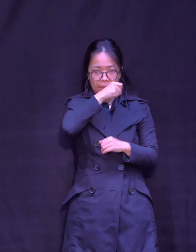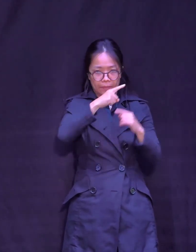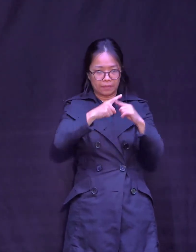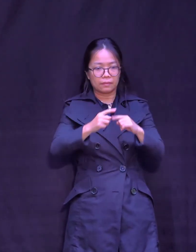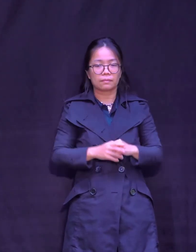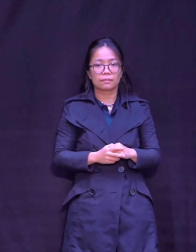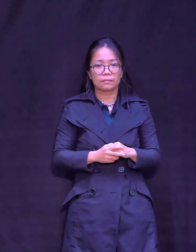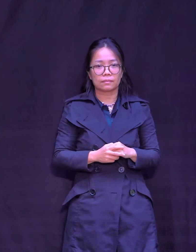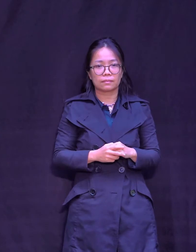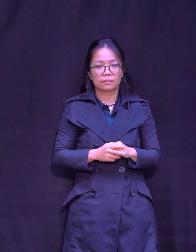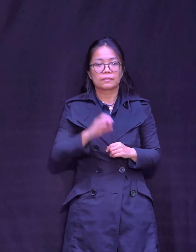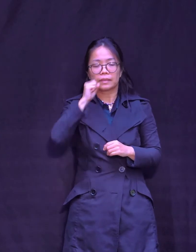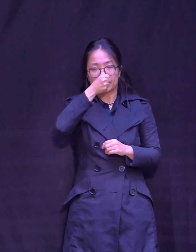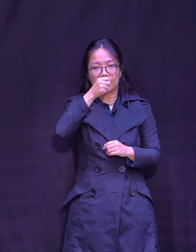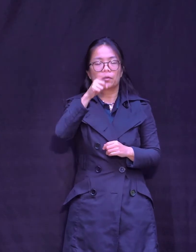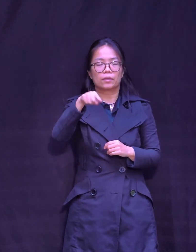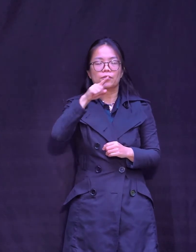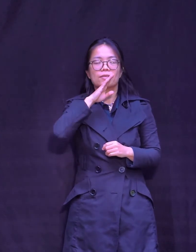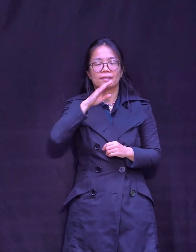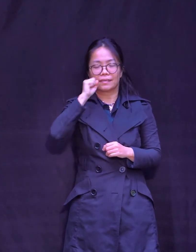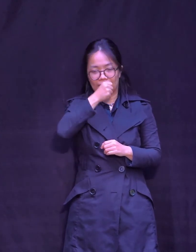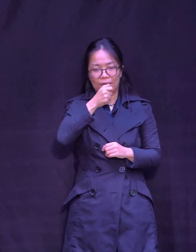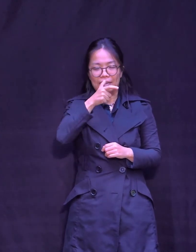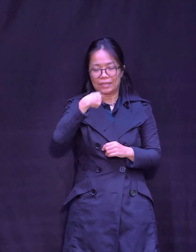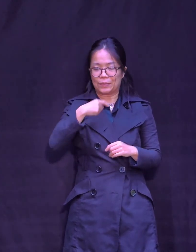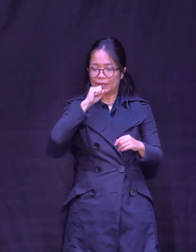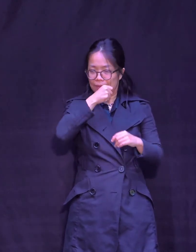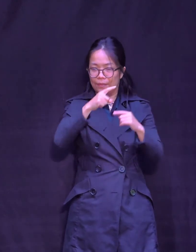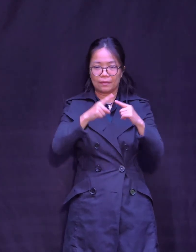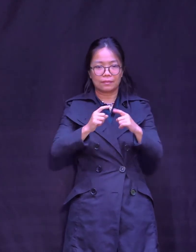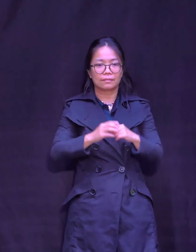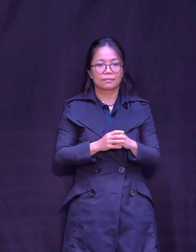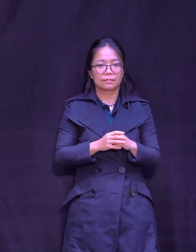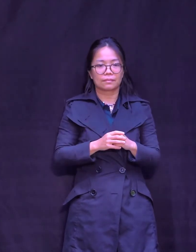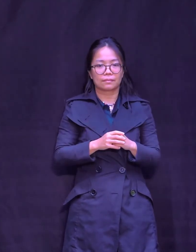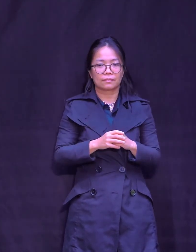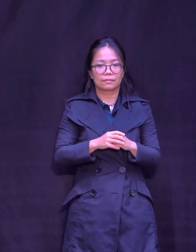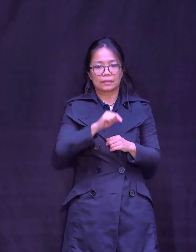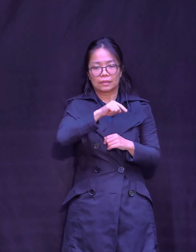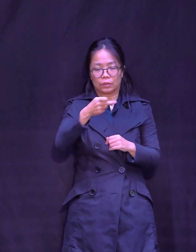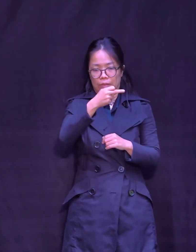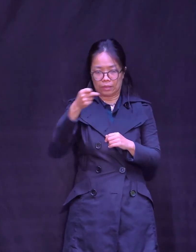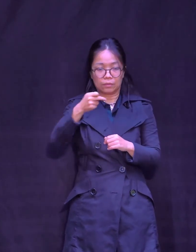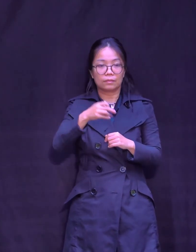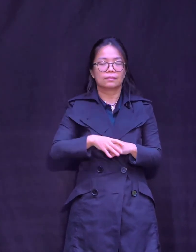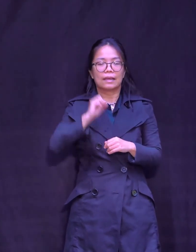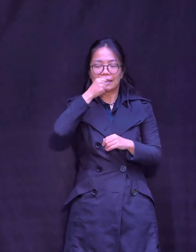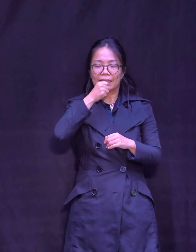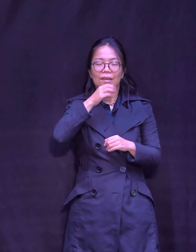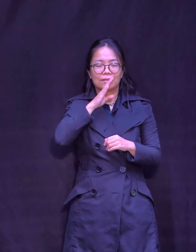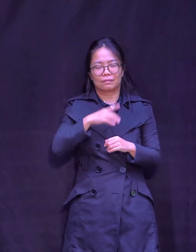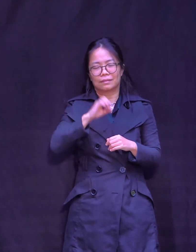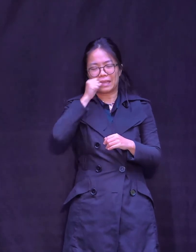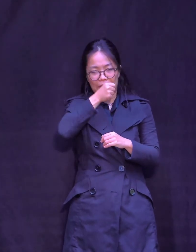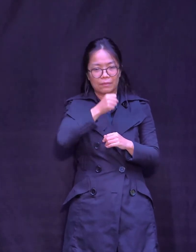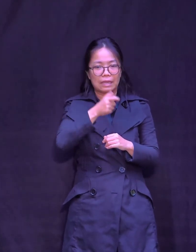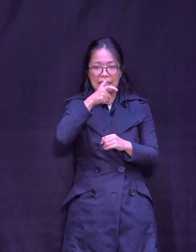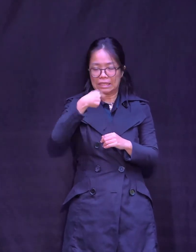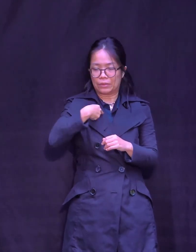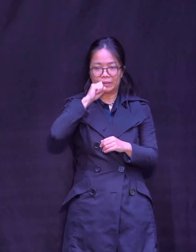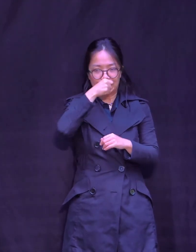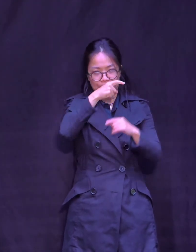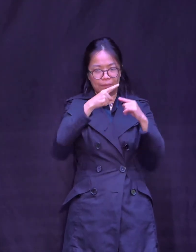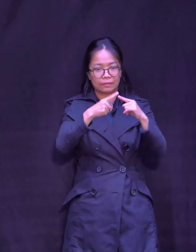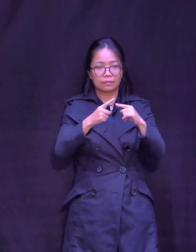人；台湾就是台湾，叫我台湾人；台湾 is Taiwan， call